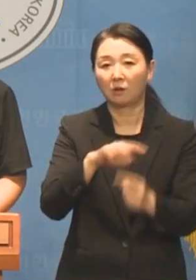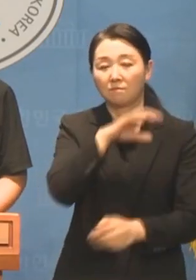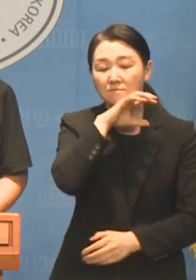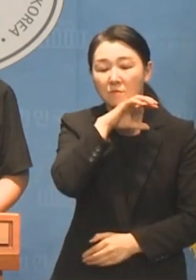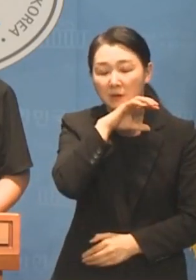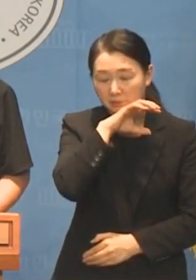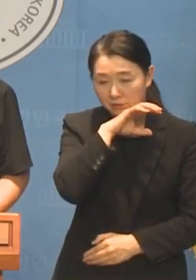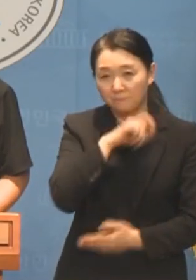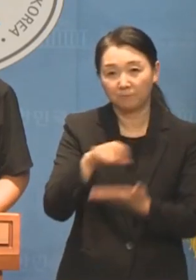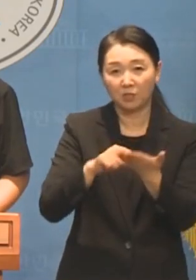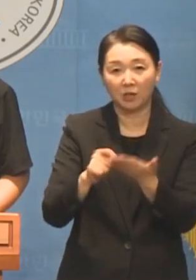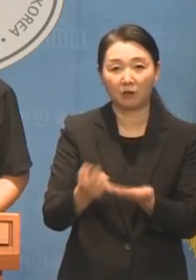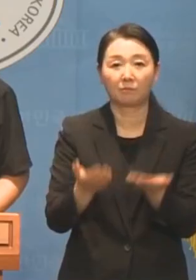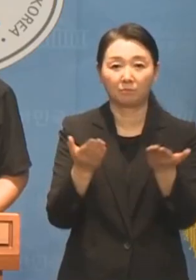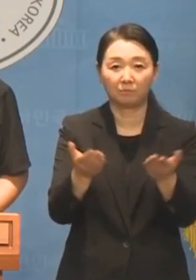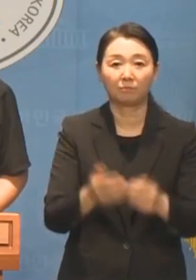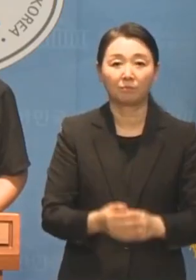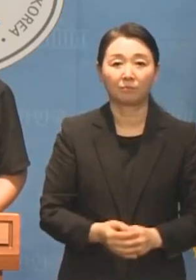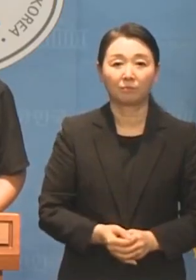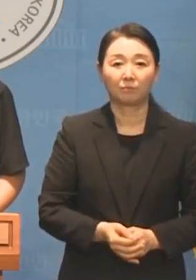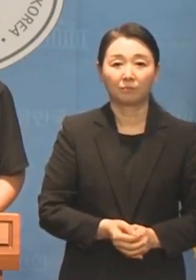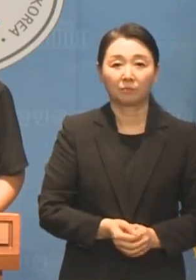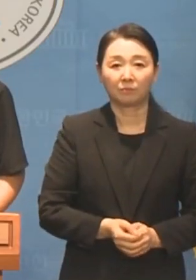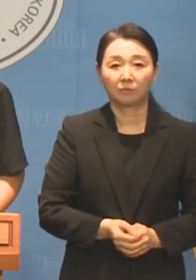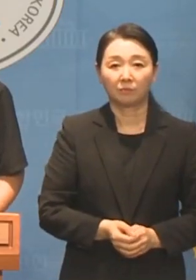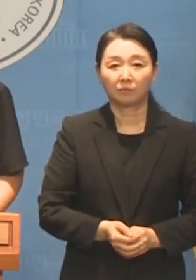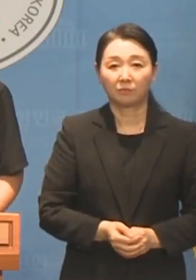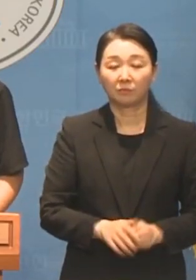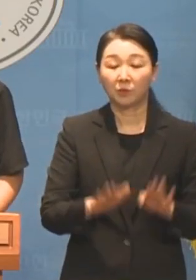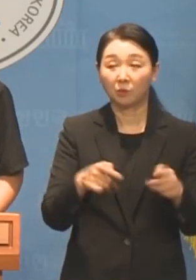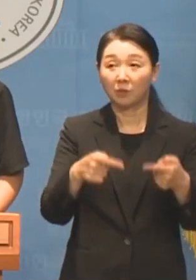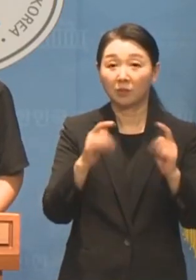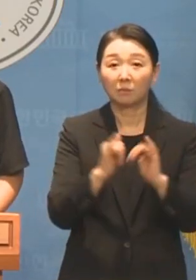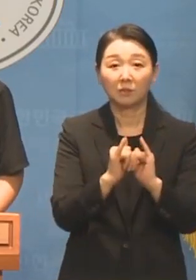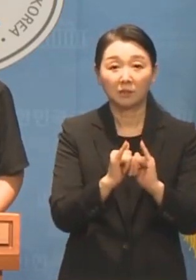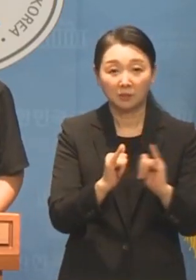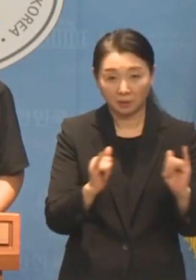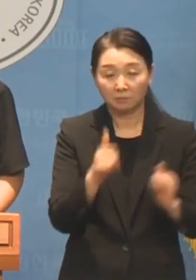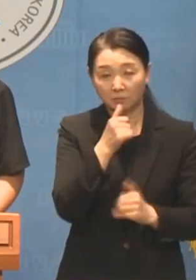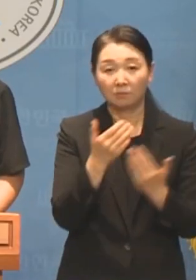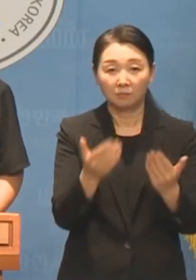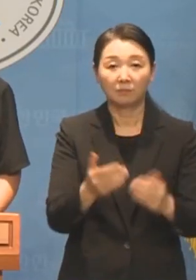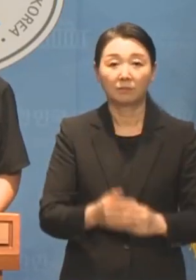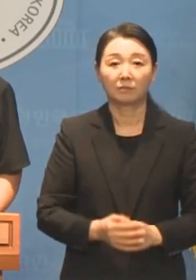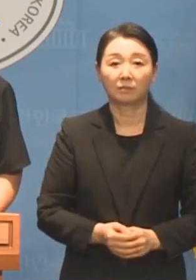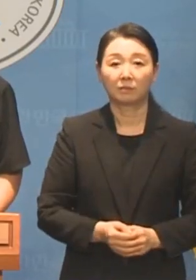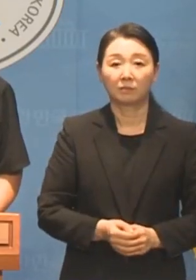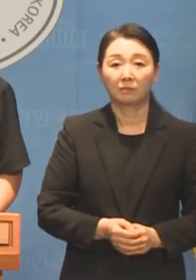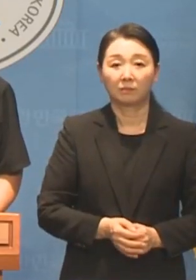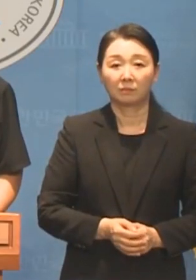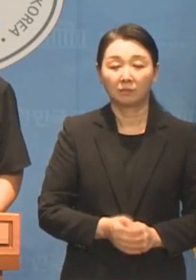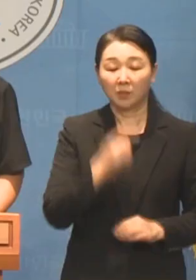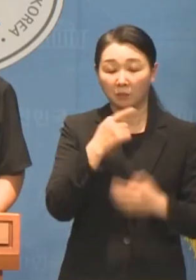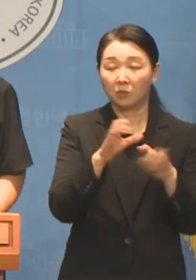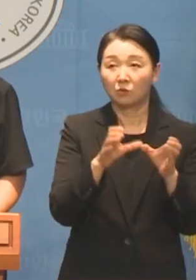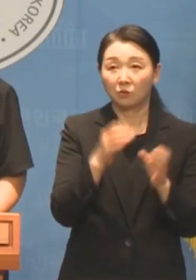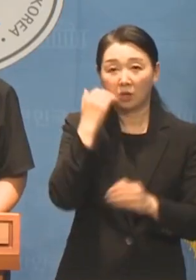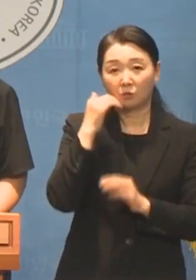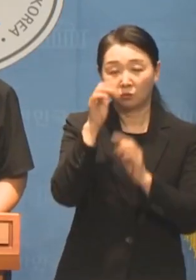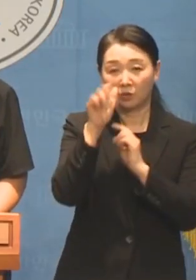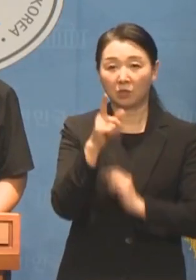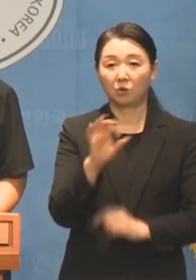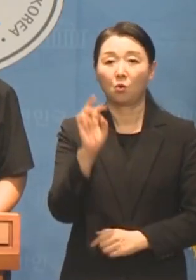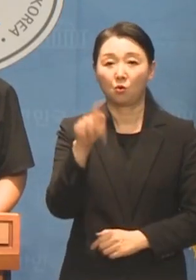기자회견을 촉구하는 자리를 가졌습니다. 오늘 참석해 주신 참석자를 소개해 드리도록 하겠습니다. 더불어민주당